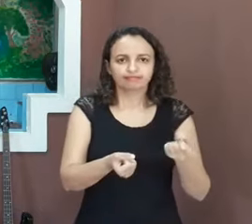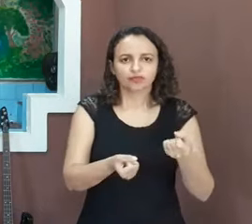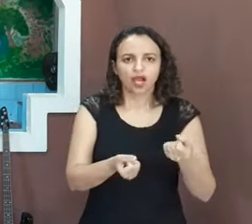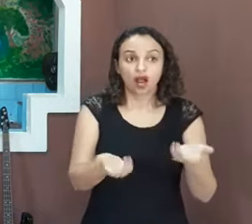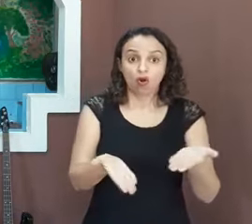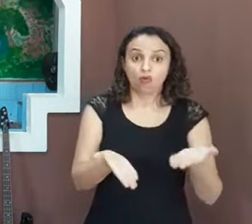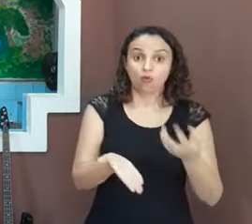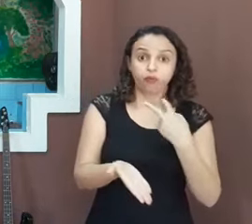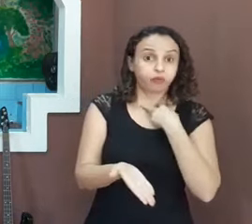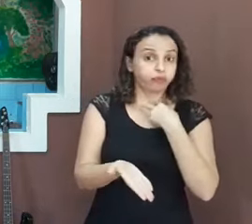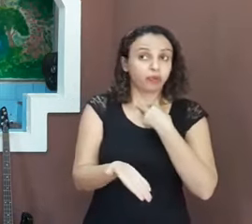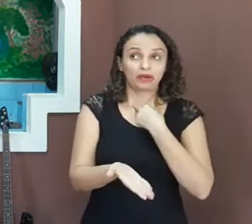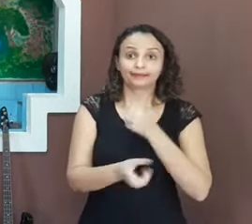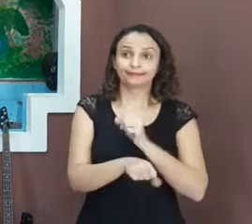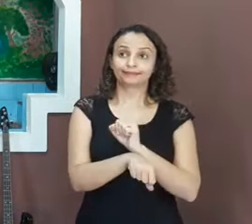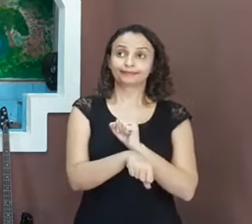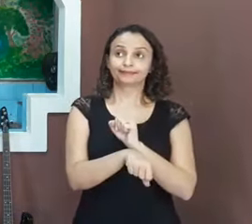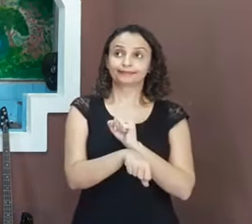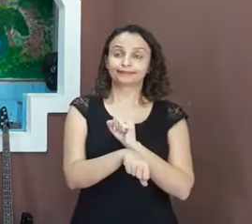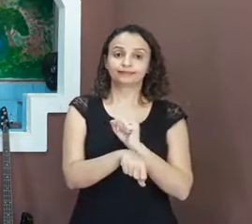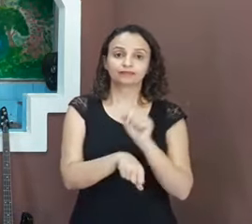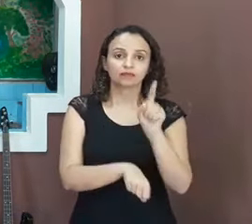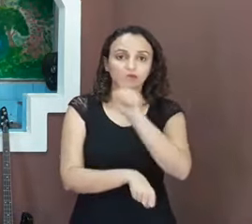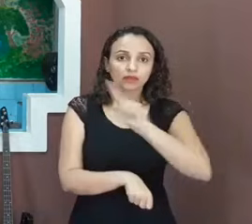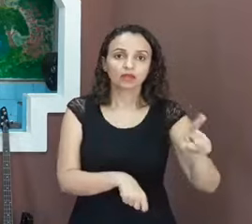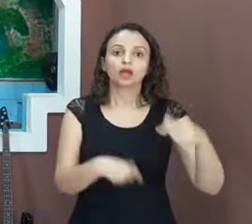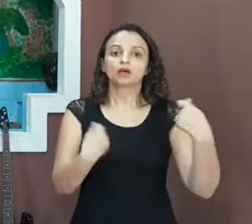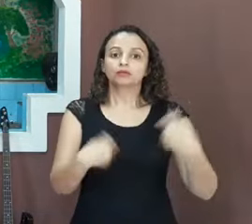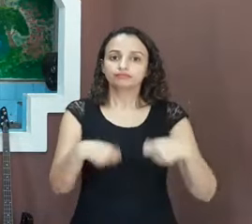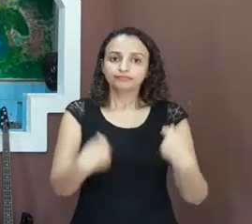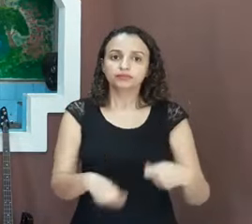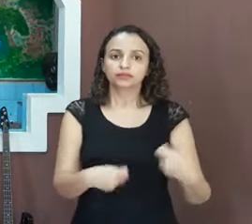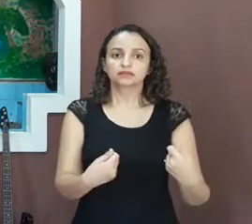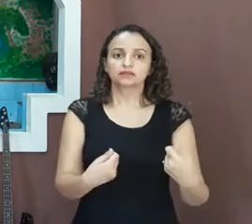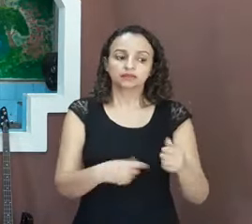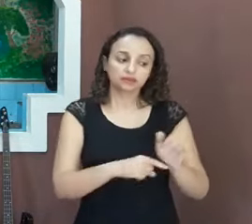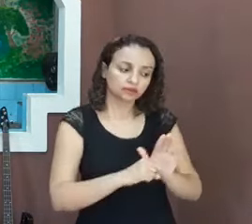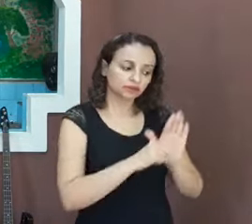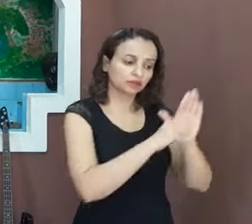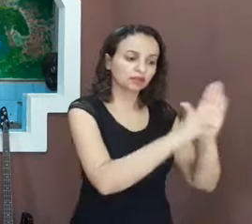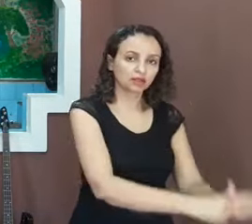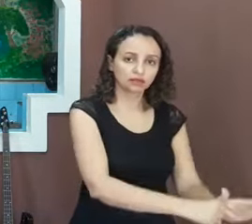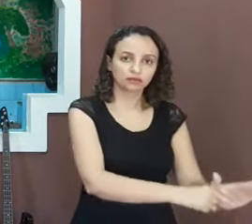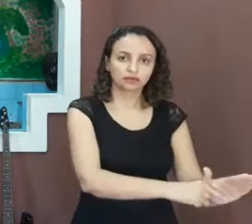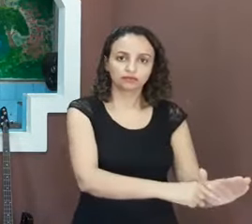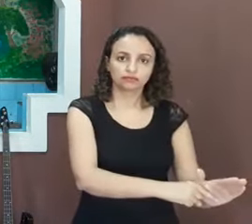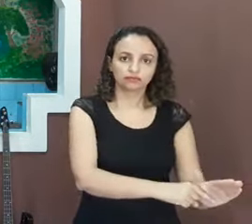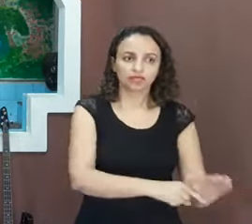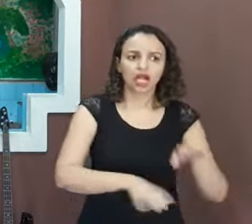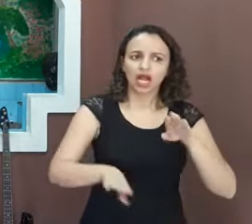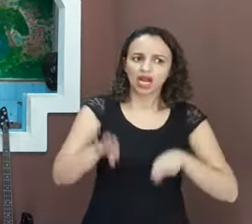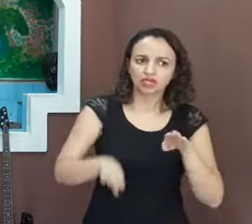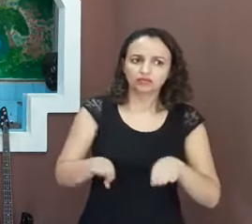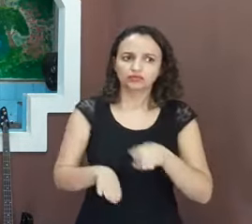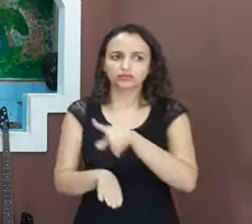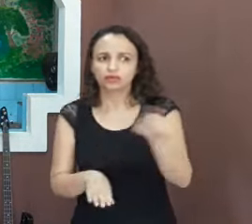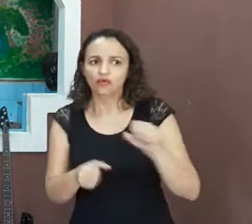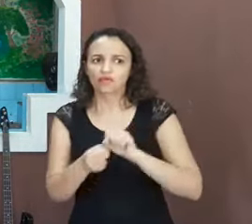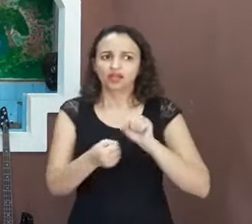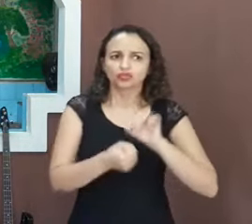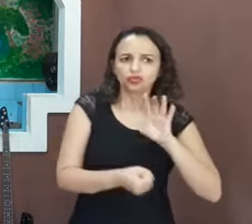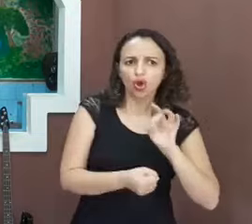ficar indiferente. Nós não devemos ficar indiferentes. Nós precisamos, nem que o que você pode fazer nesse momento